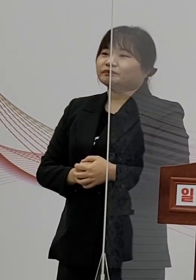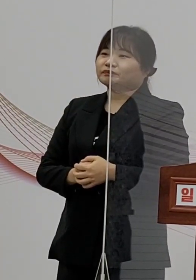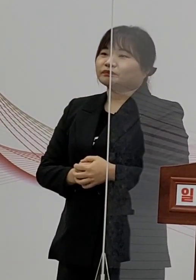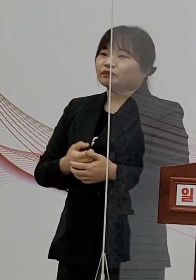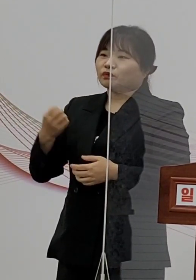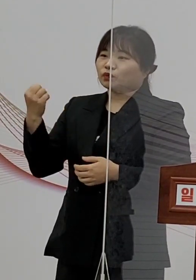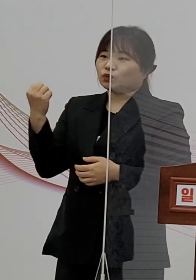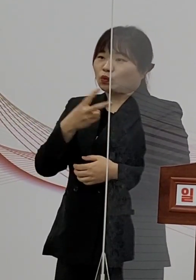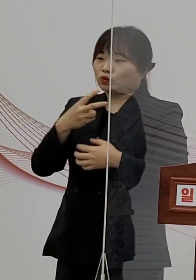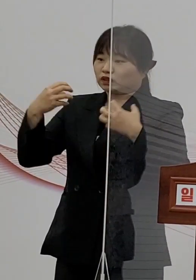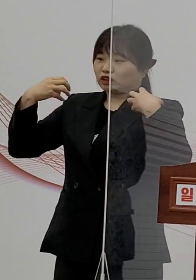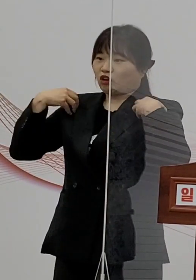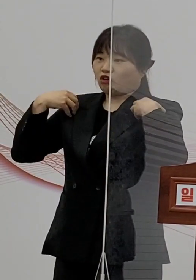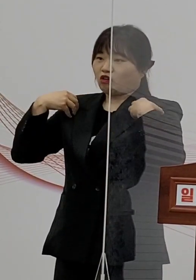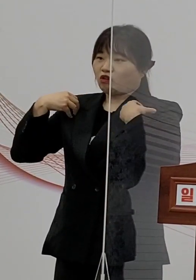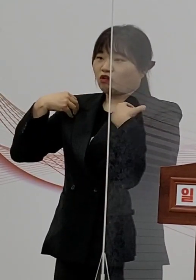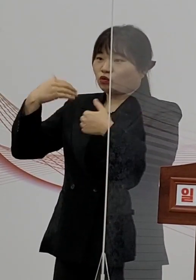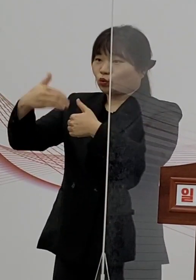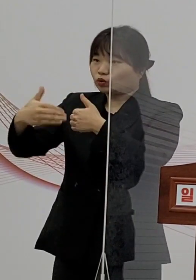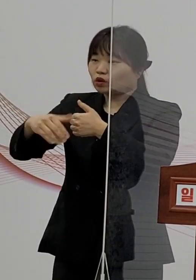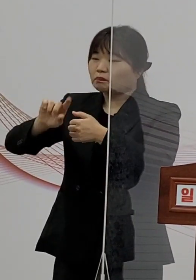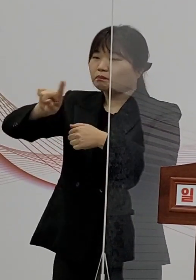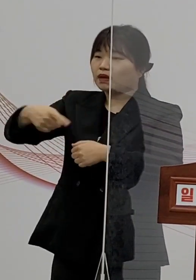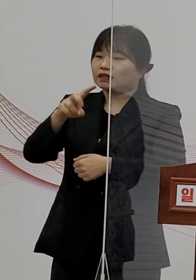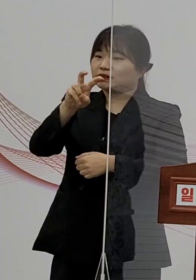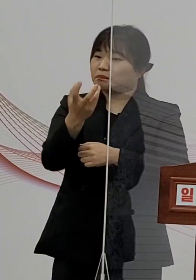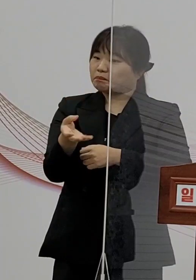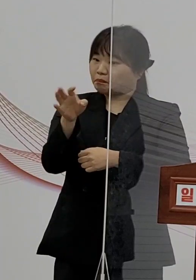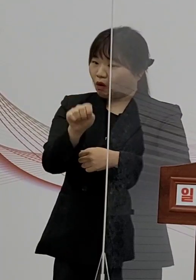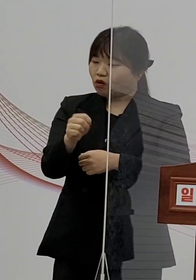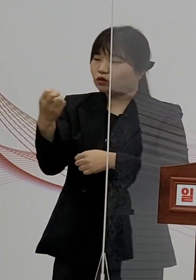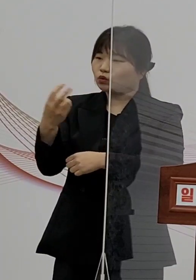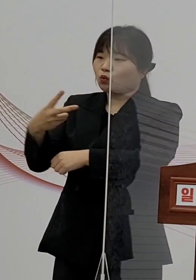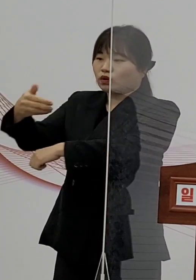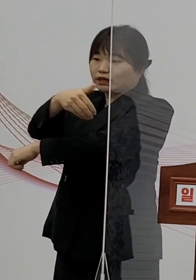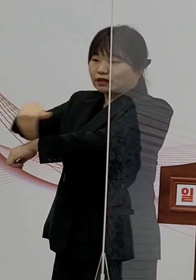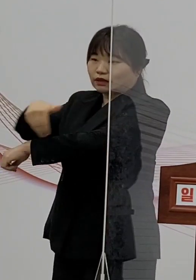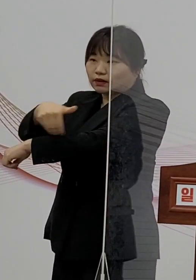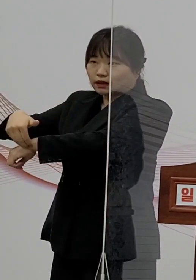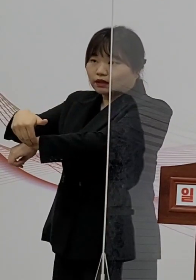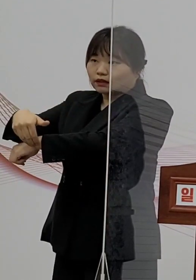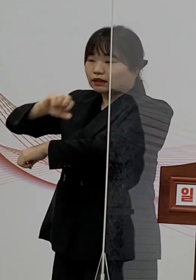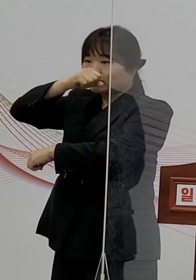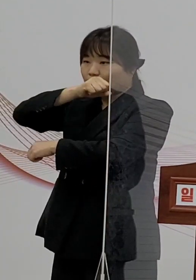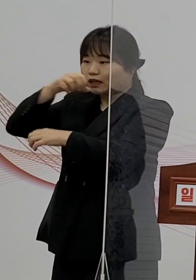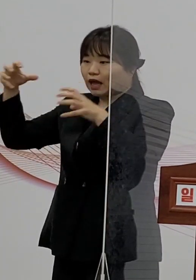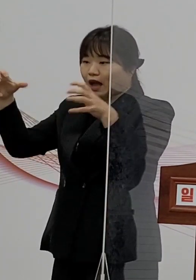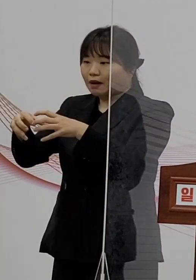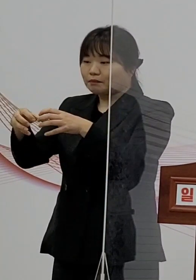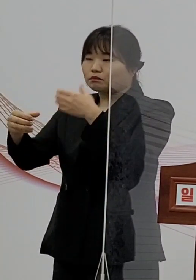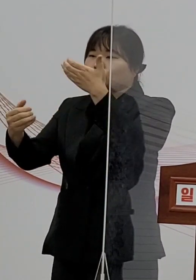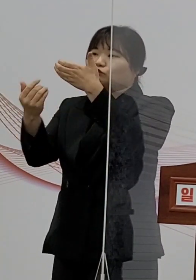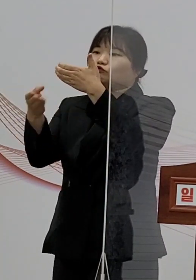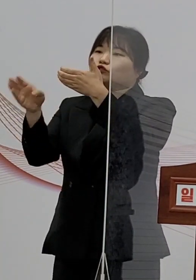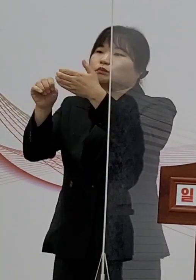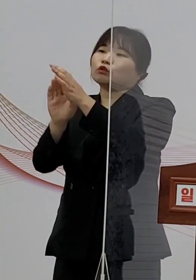방위사업청에서 요청한 것 120억에다가 설계비 포함해서 대통령께서 90억을 추가로